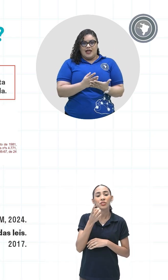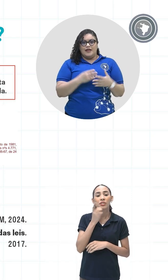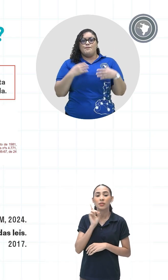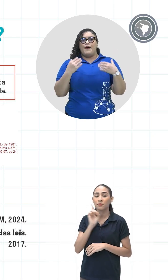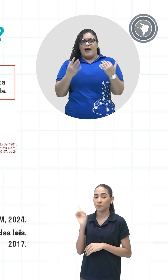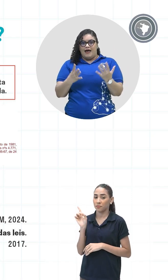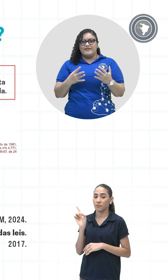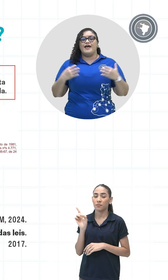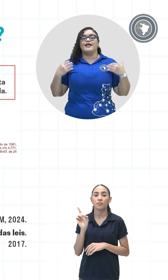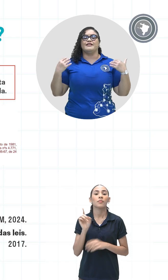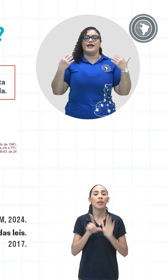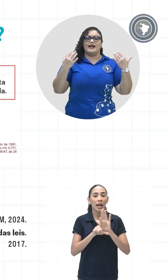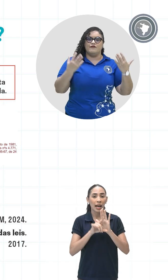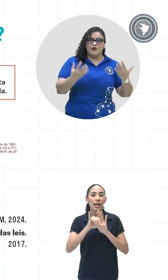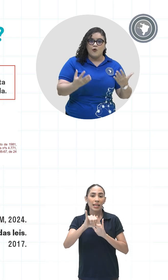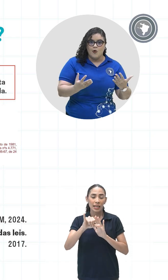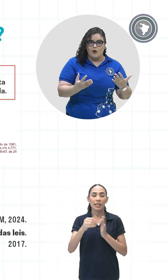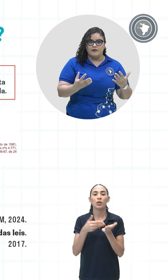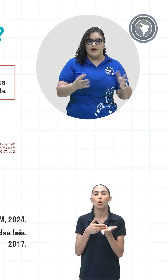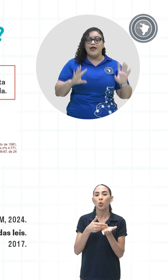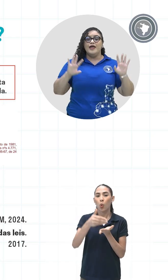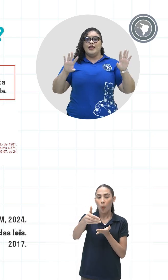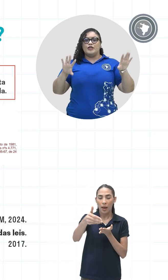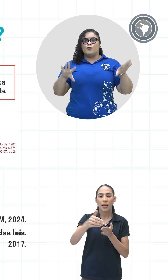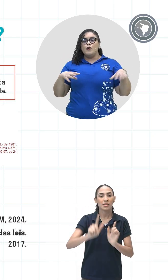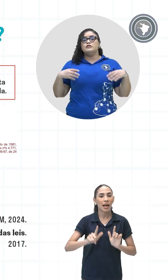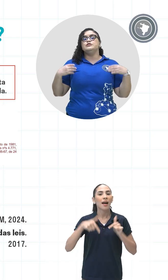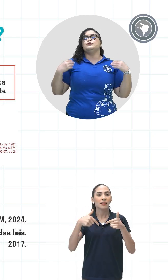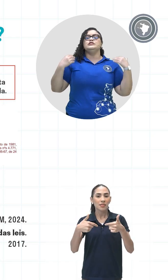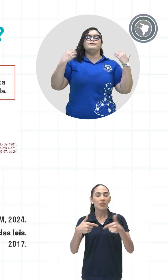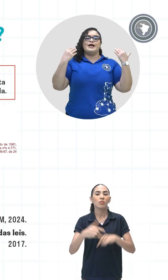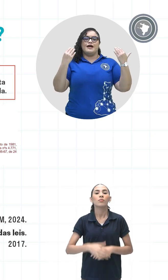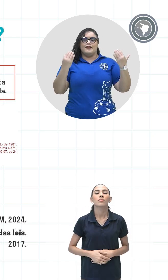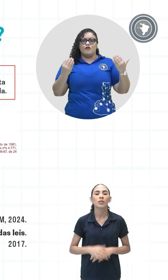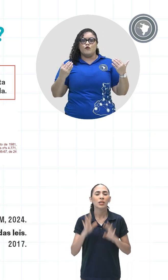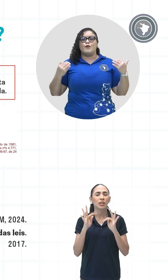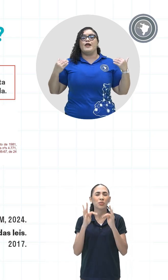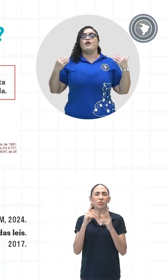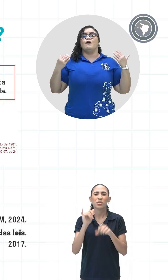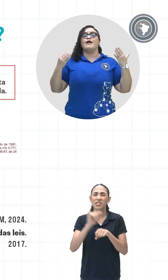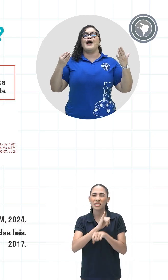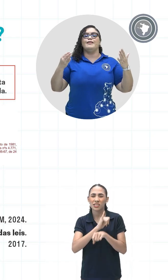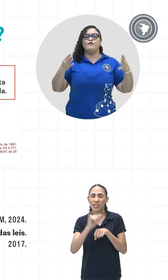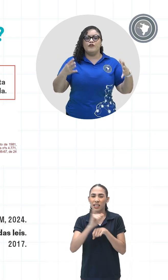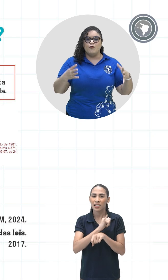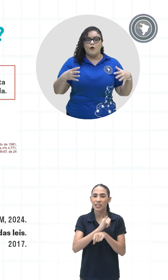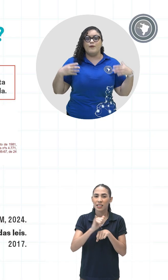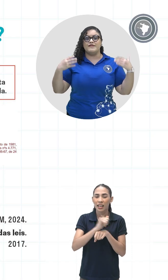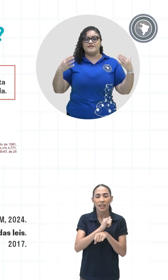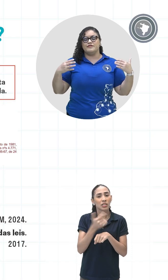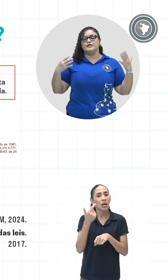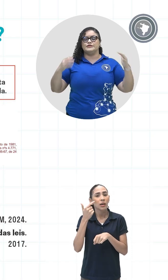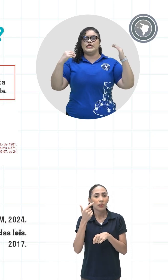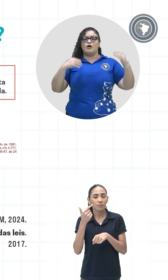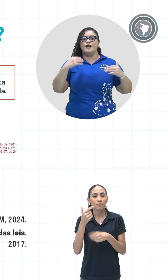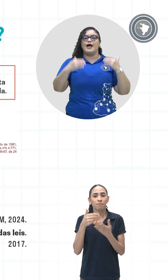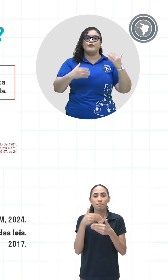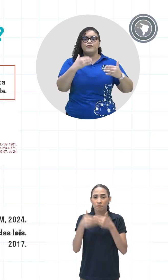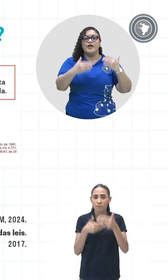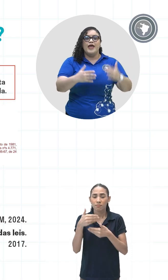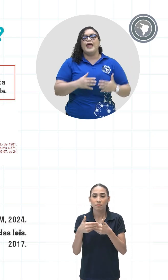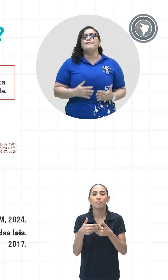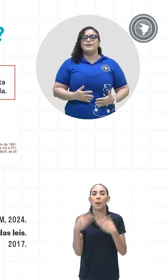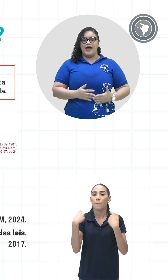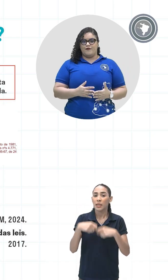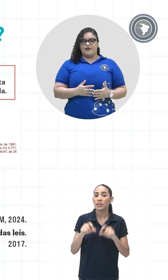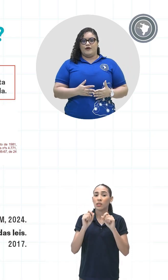esta lei passa a entrar em vigor, não é? E todos os mecanismos para colocá-la em vigor precisam então ser